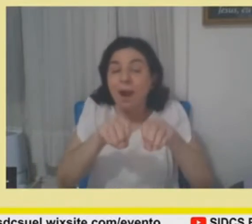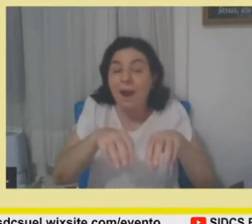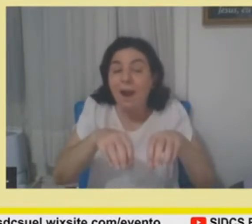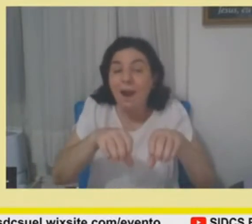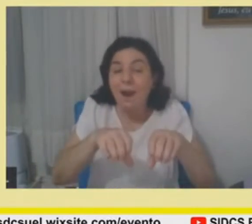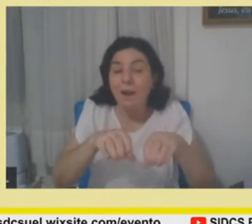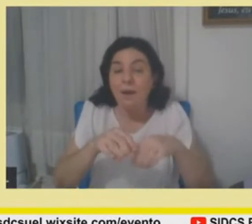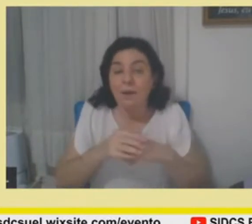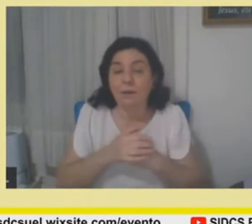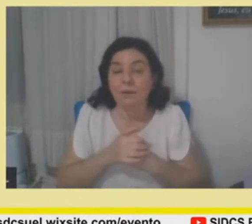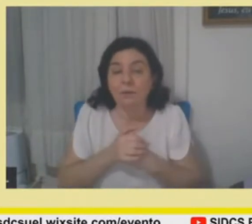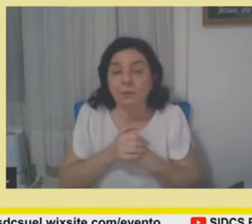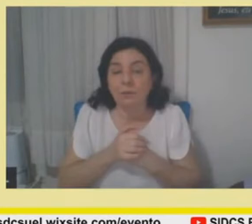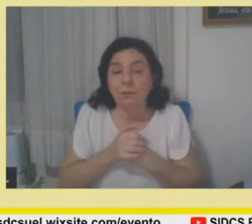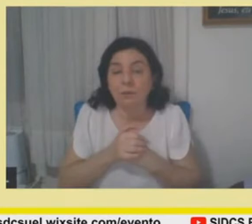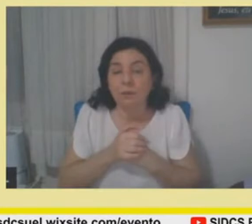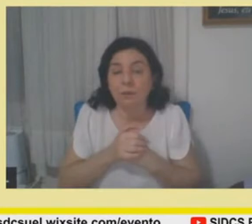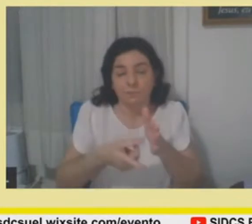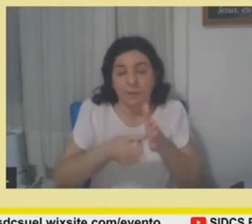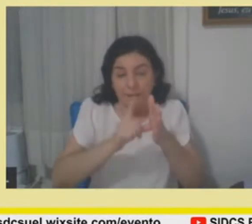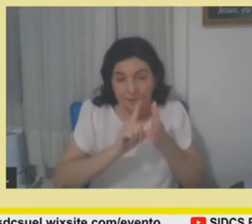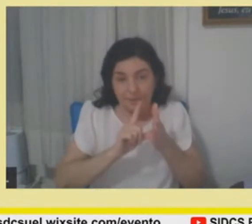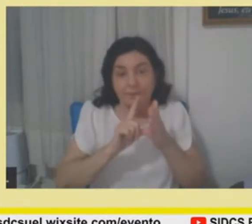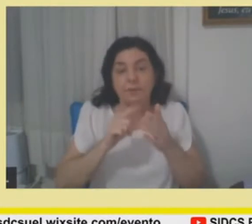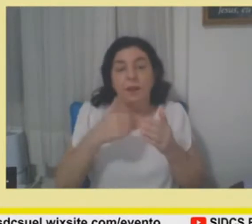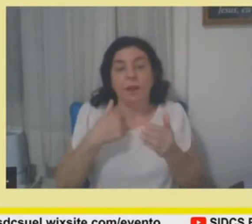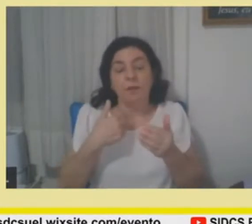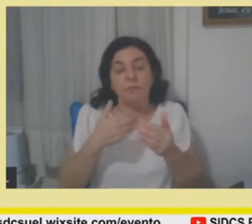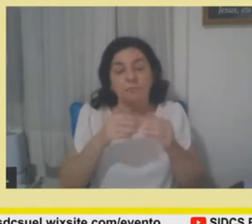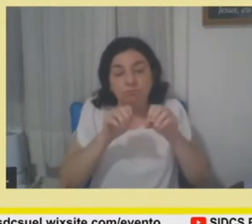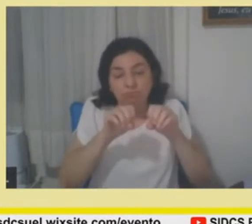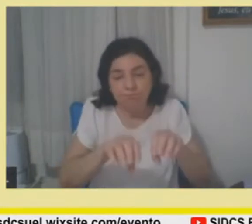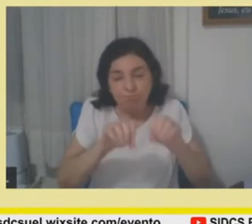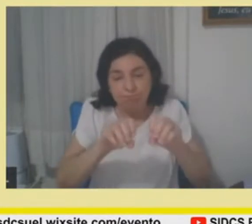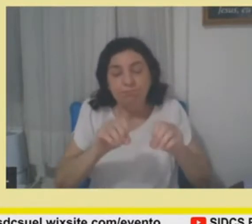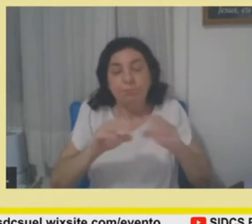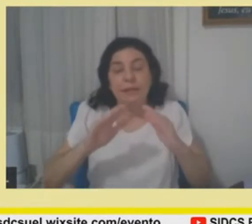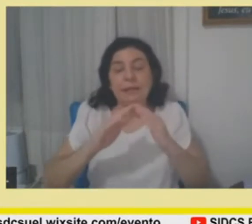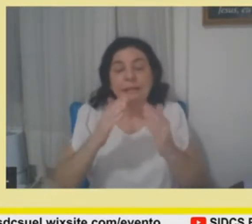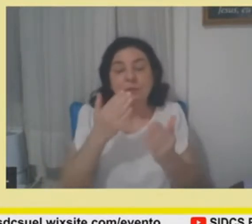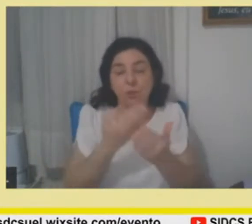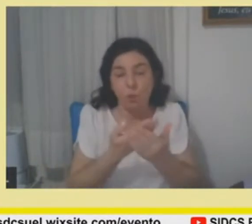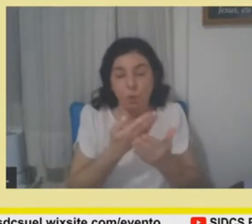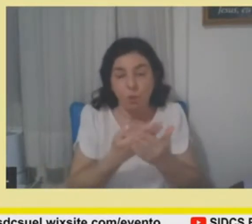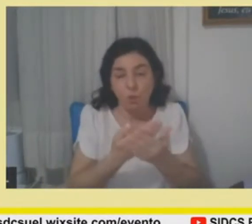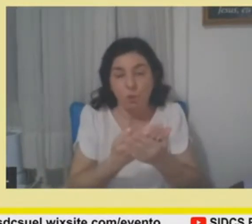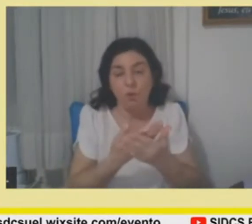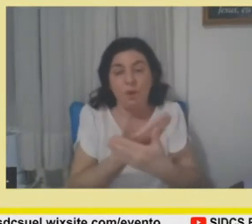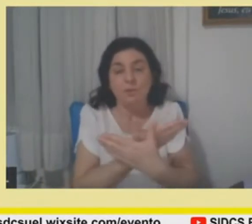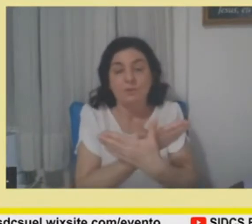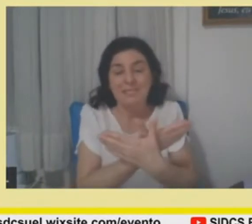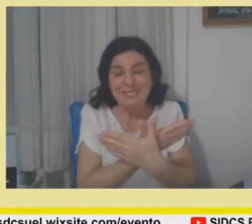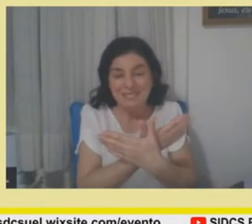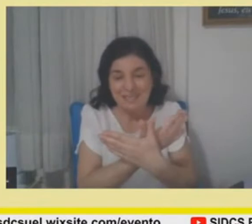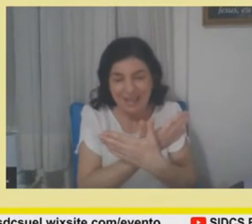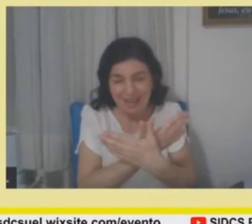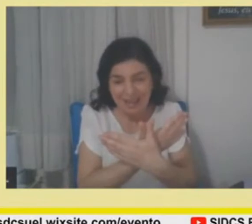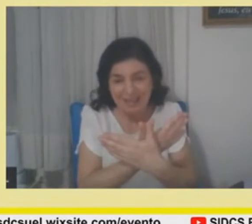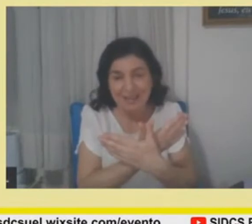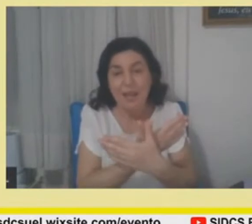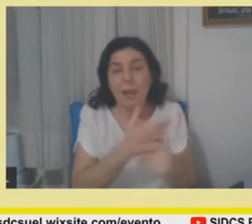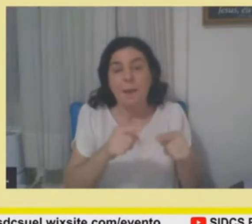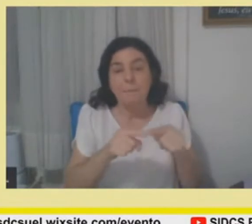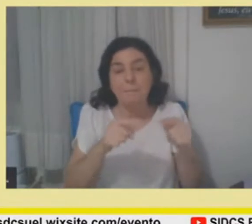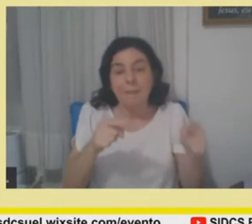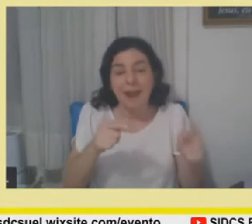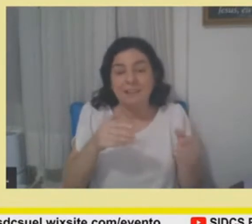mudei para outra escola. Então, então antes eu ensinava